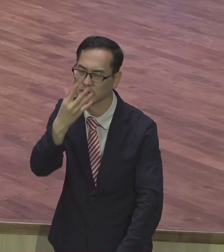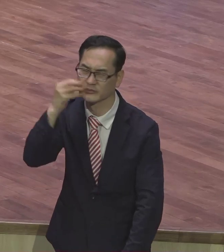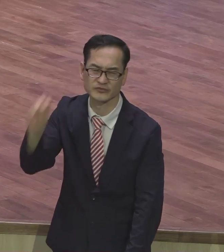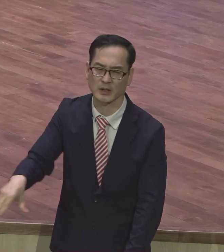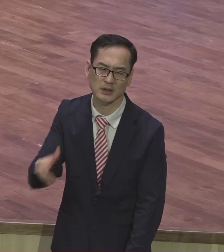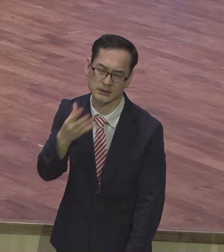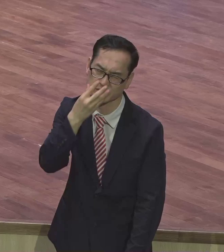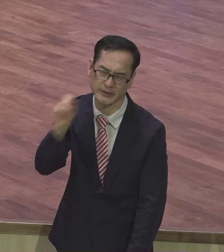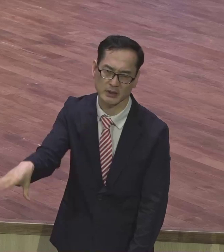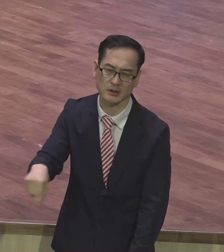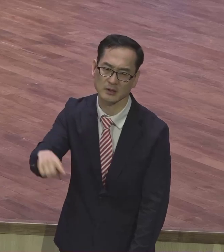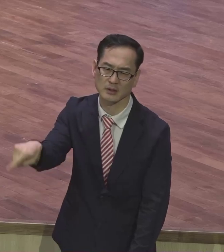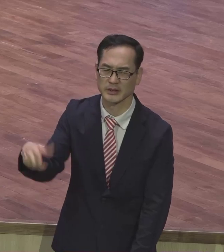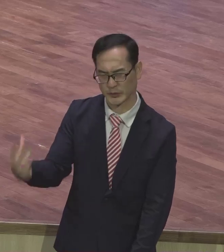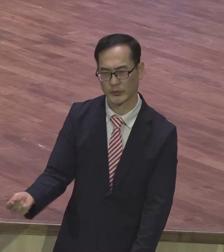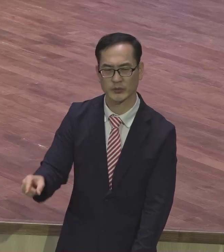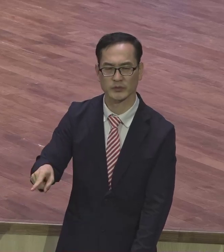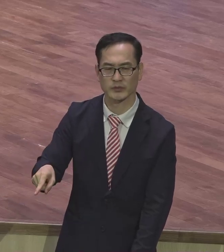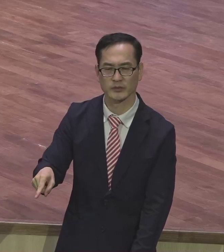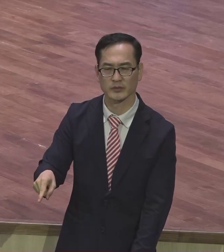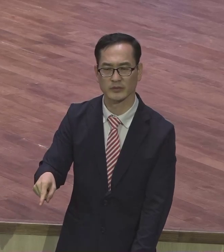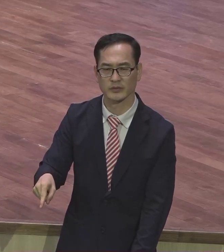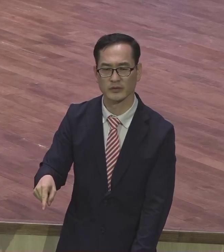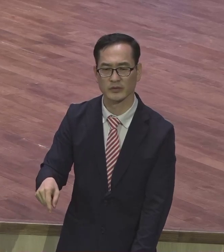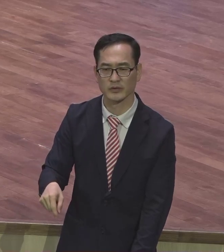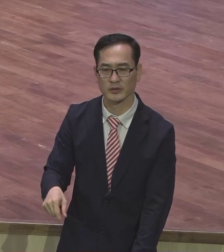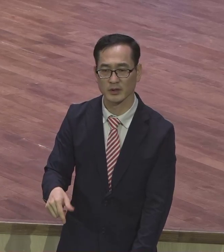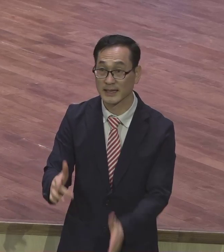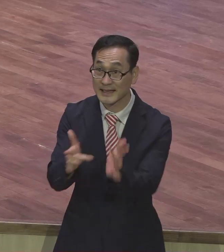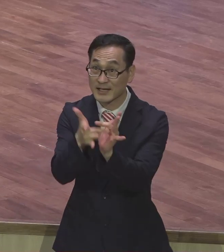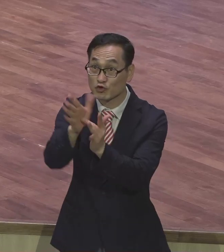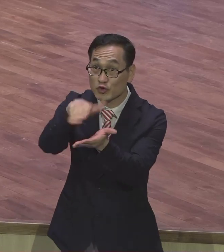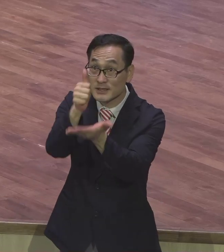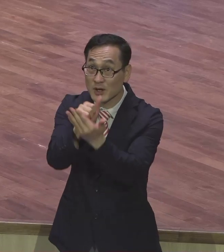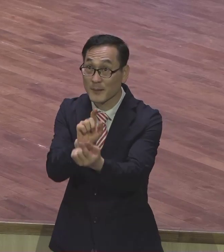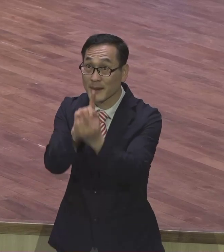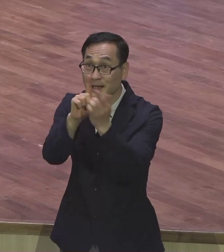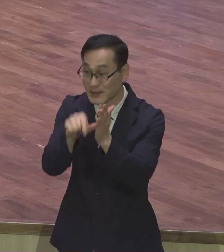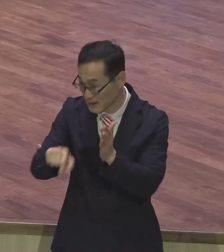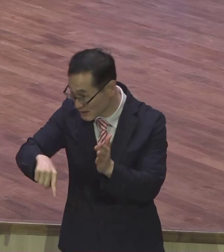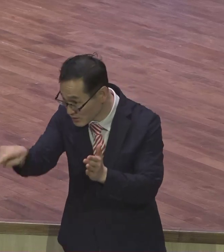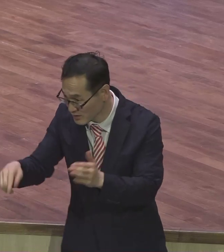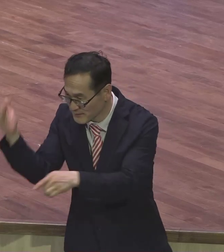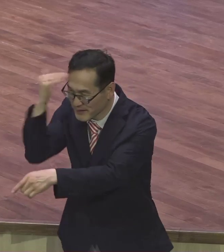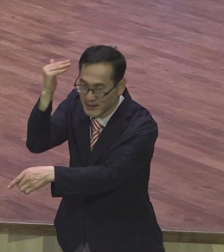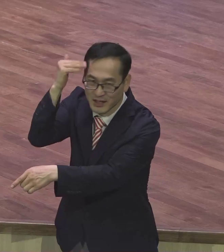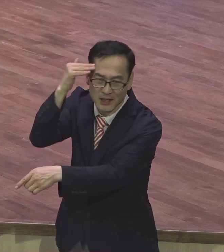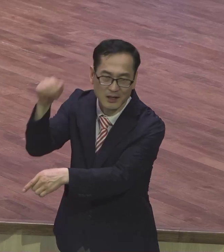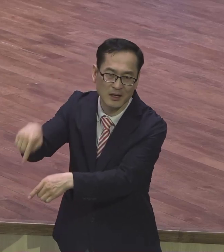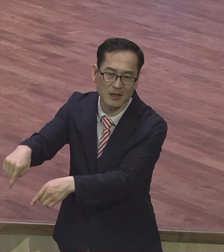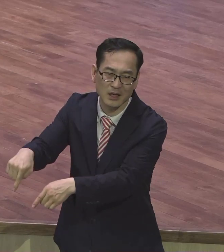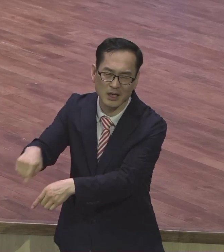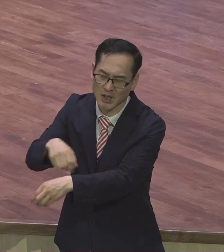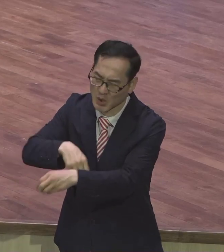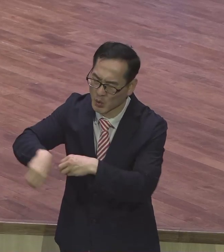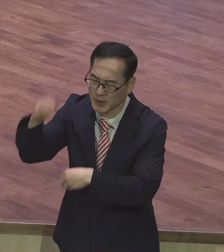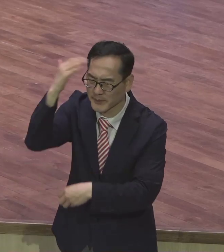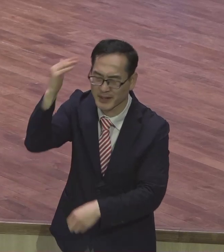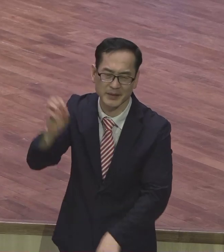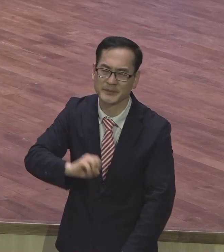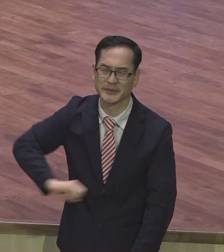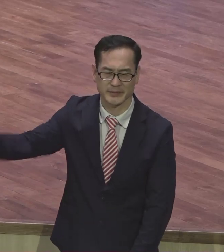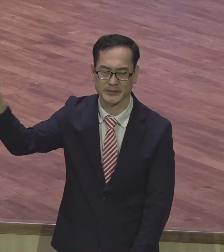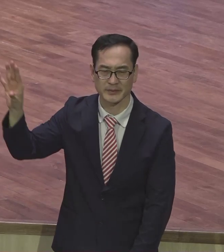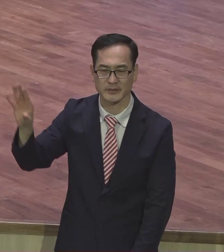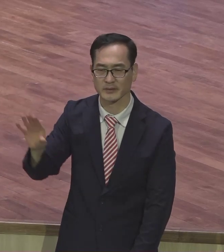나에게는 도리어 그리스도를 알아가는데 백해무익하다 백해무익하다 그래서